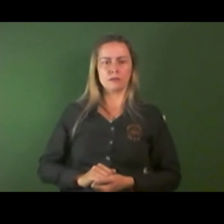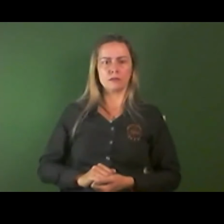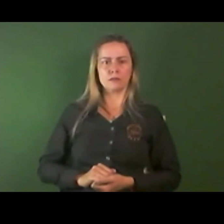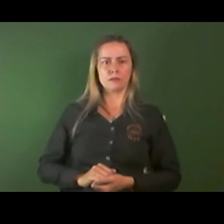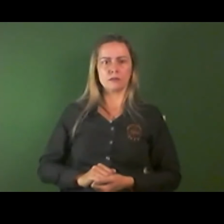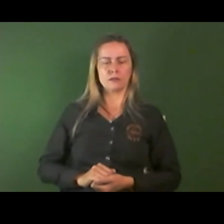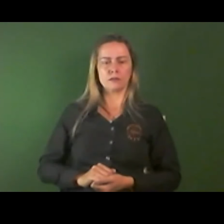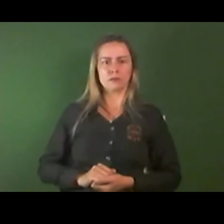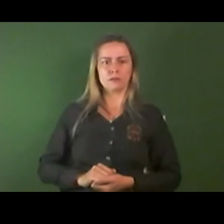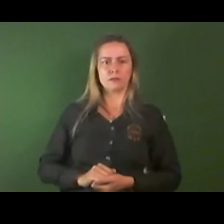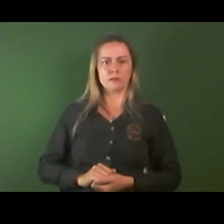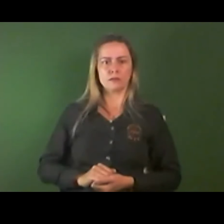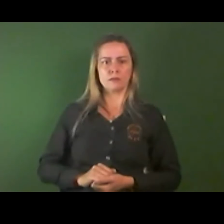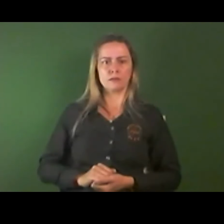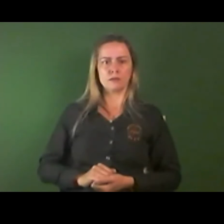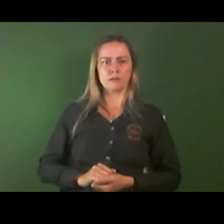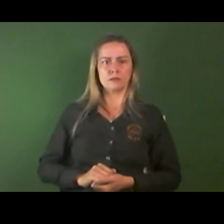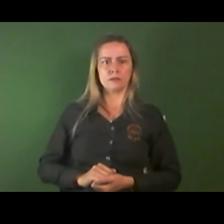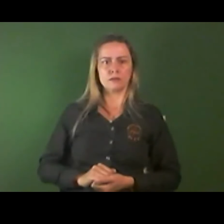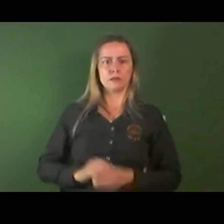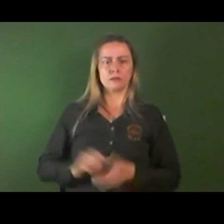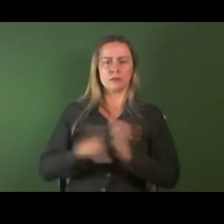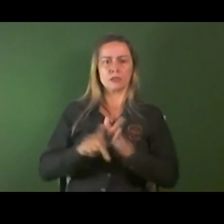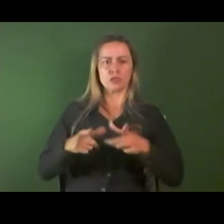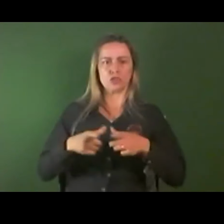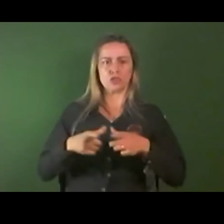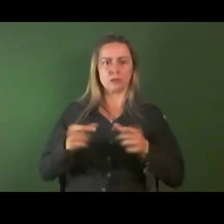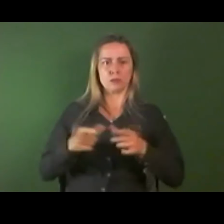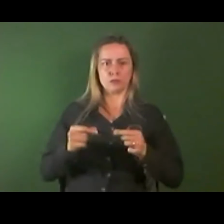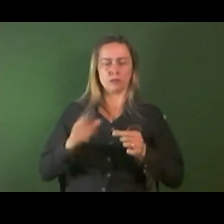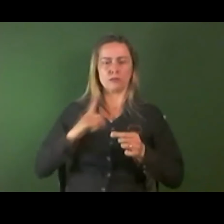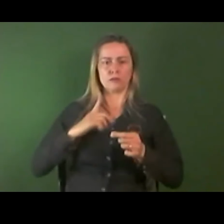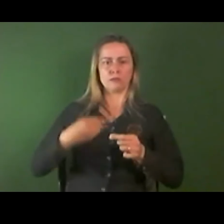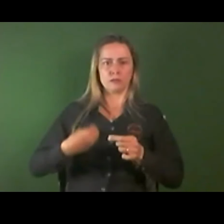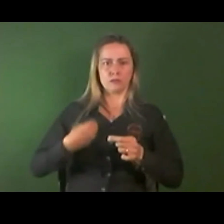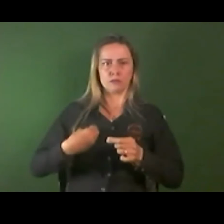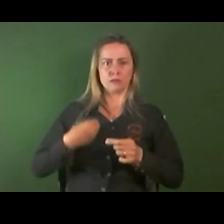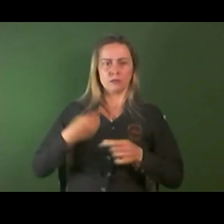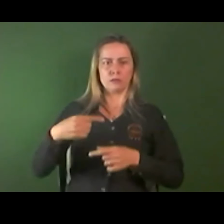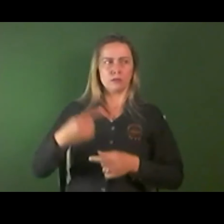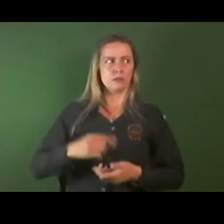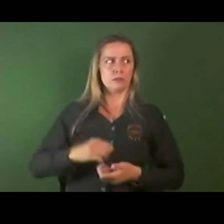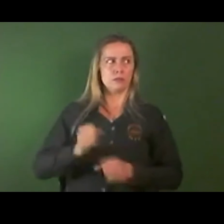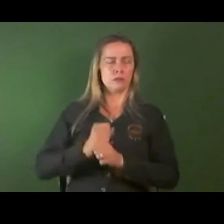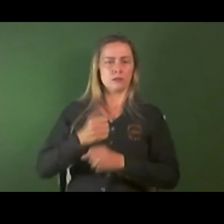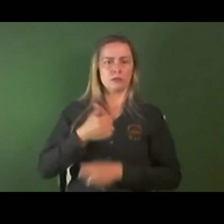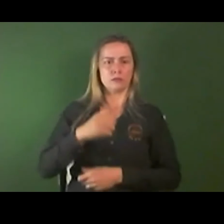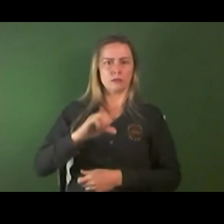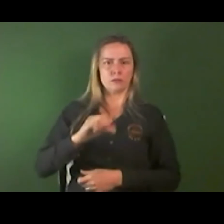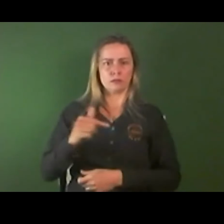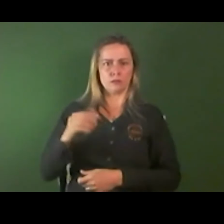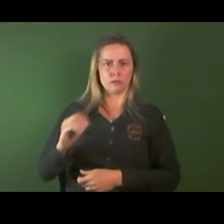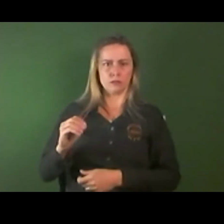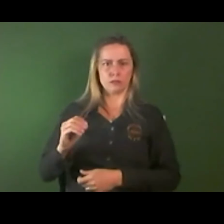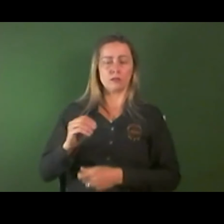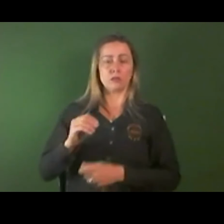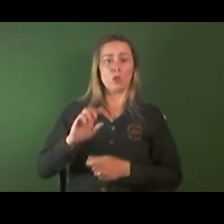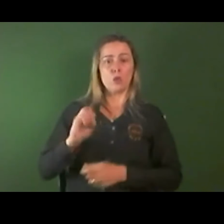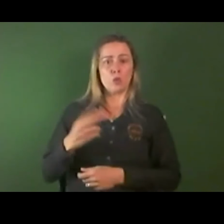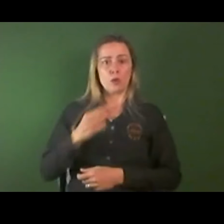a produção fotográfica japonesa de mulheres, né, depois da década de 70 e 80, é impressionante também. A Miyako é